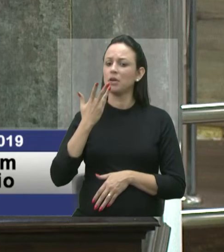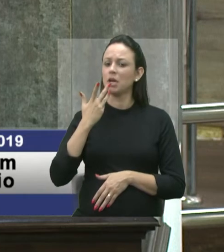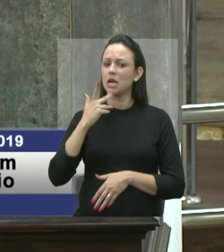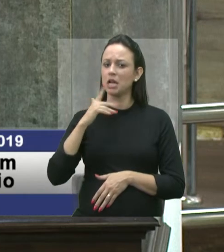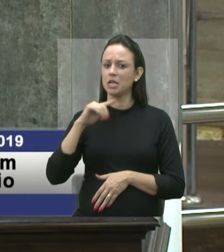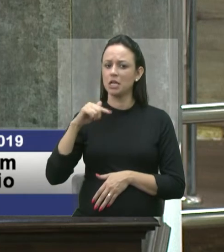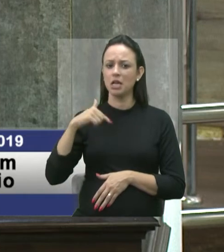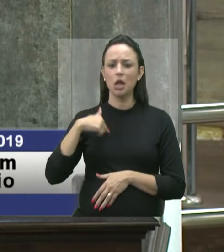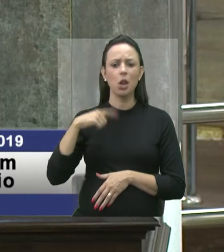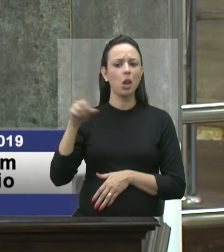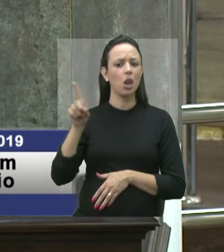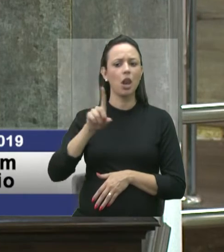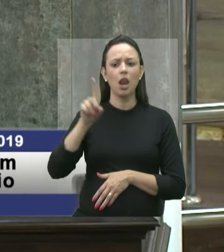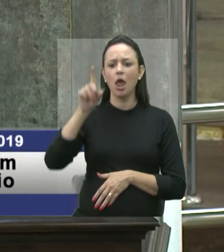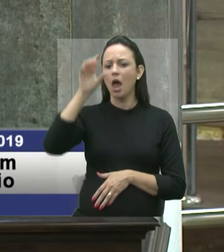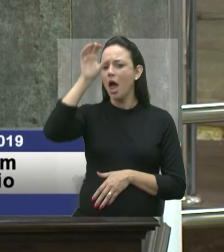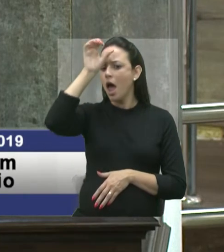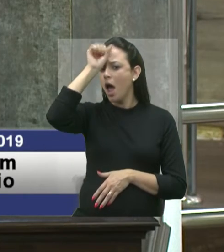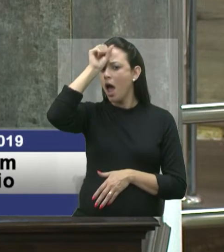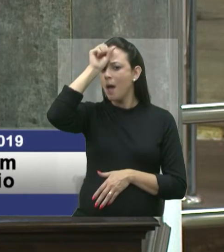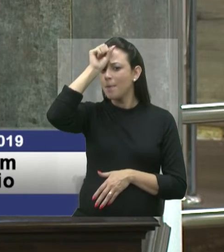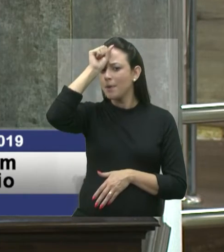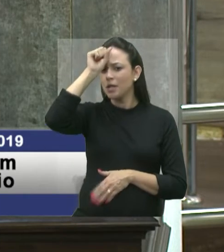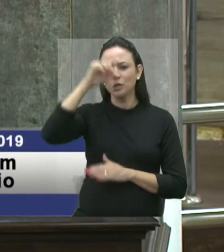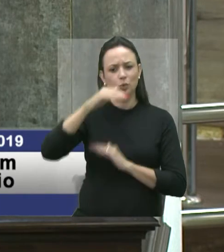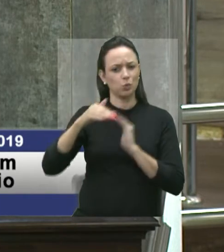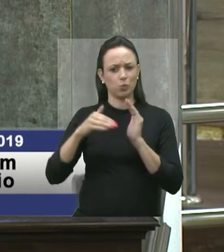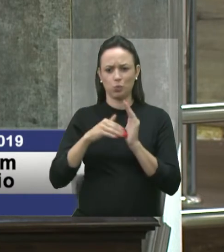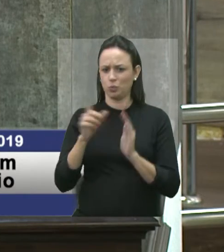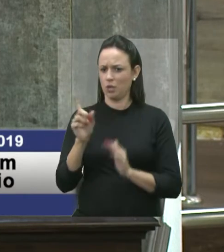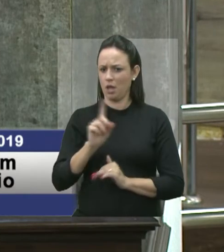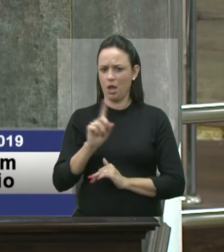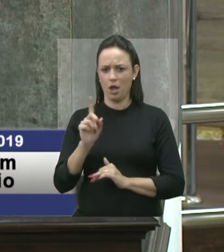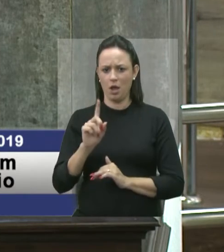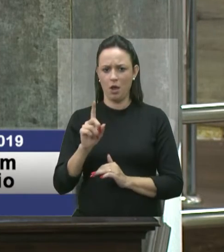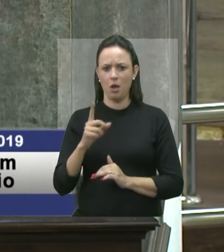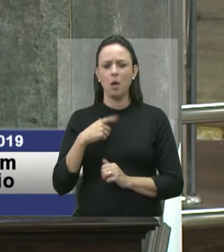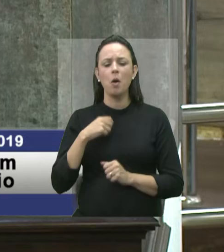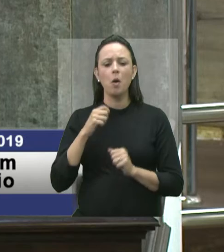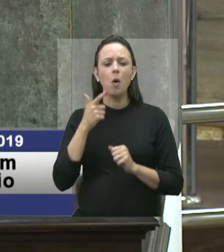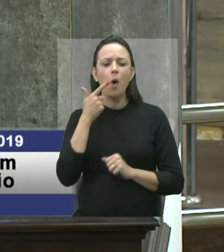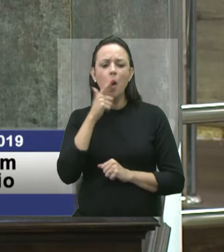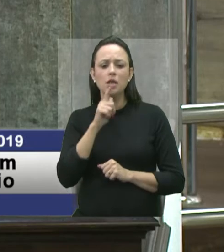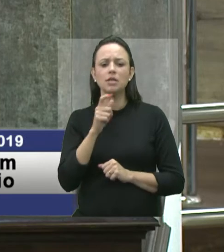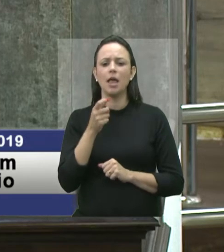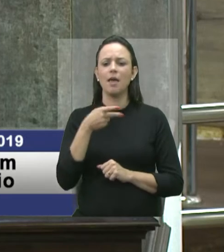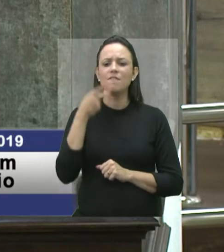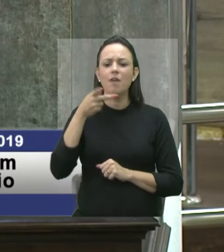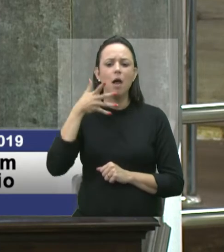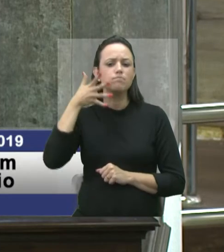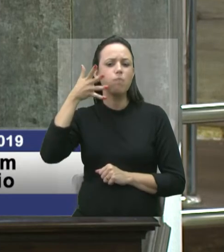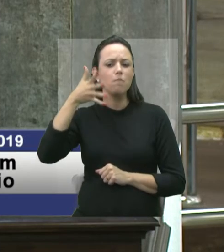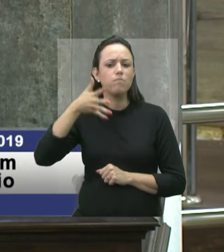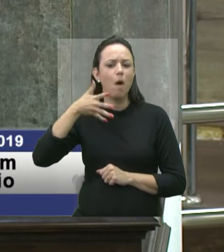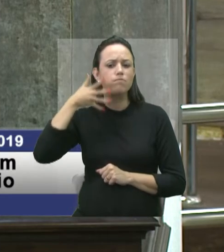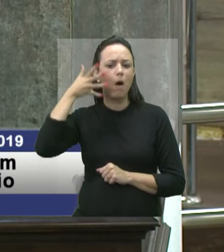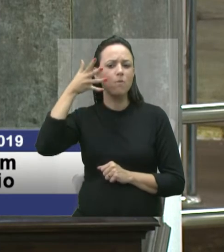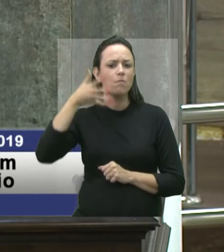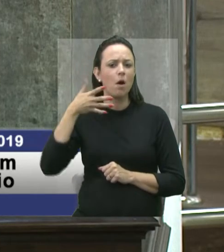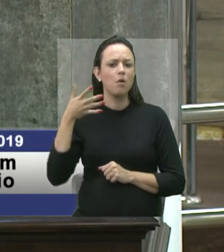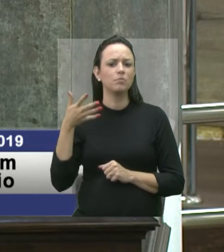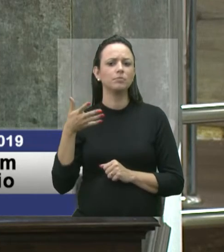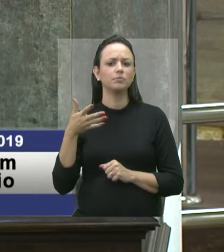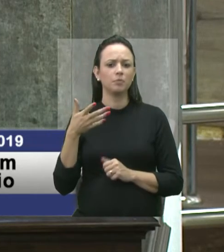tudo para que hoje eu pudesse estar pronunciando as palavras ao público, como eu vejo